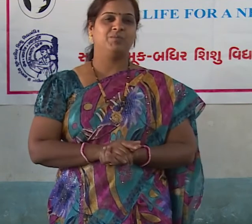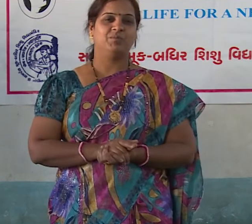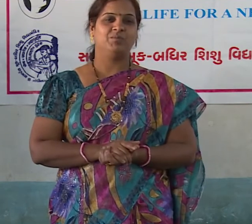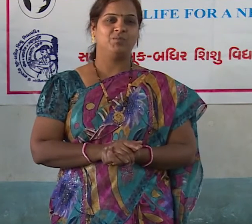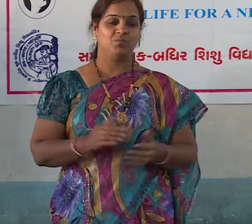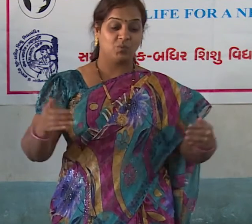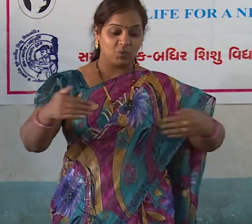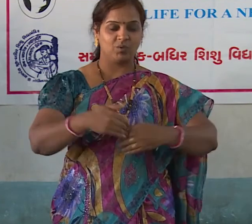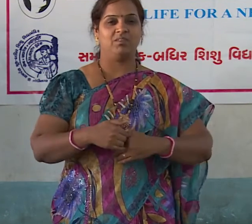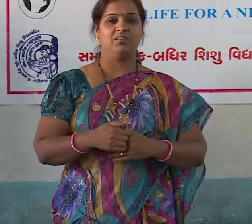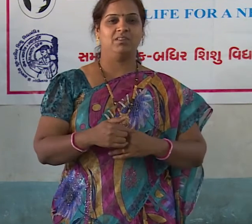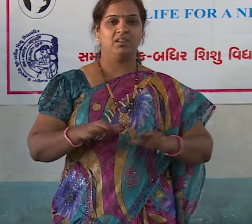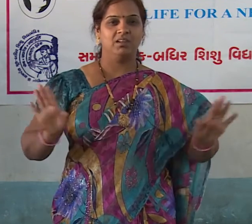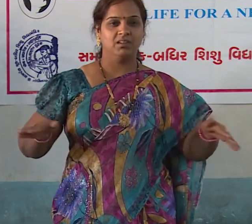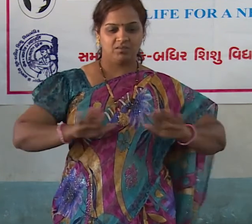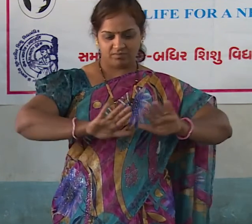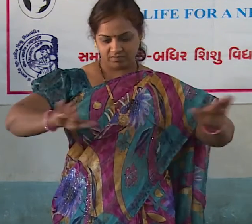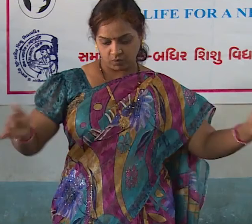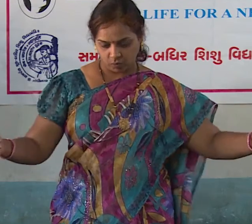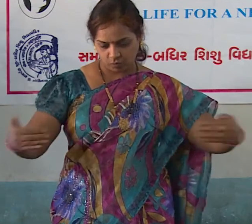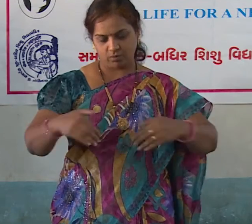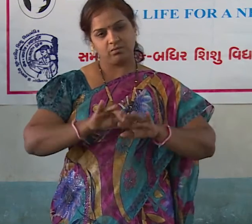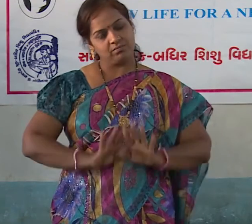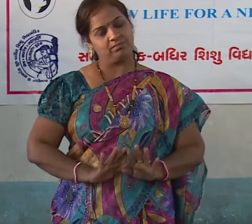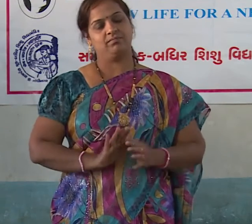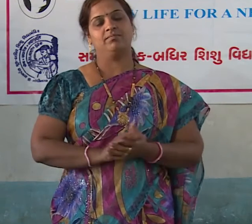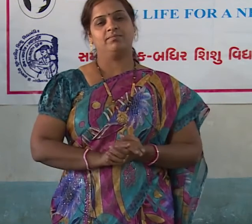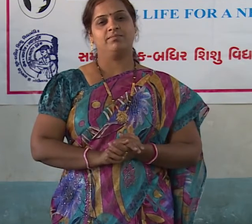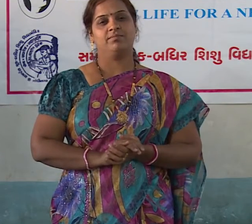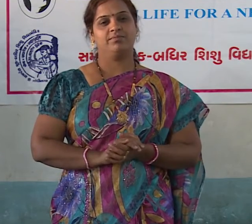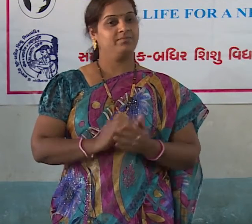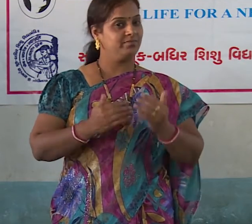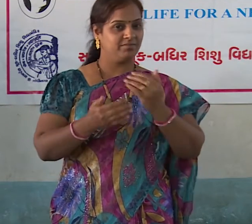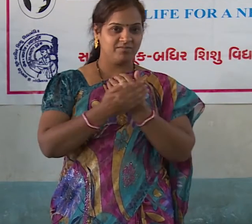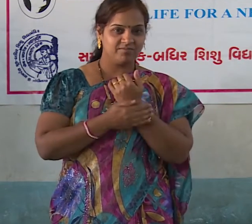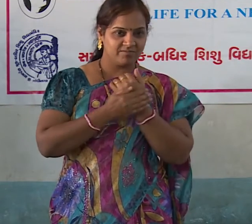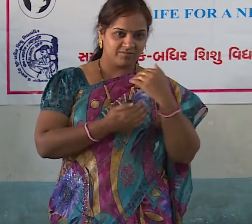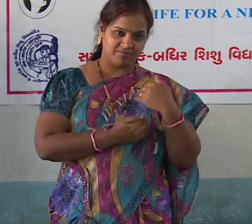जितने भी हैं उसके अंदर घुस जाते हैं, उसको कवर कर लेती है, की रक्षा हो जाती है।